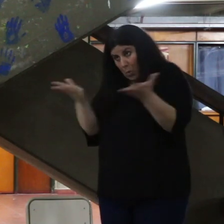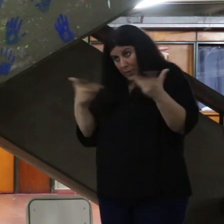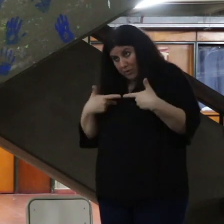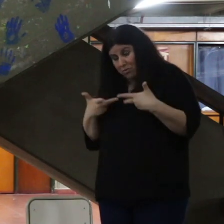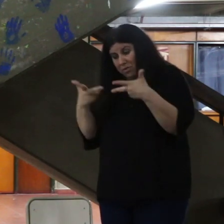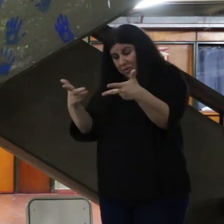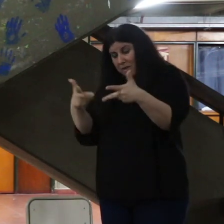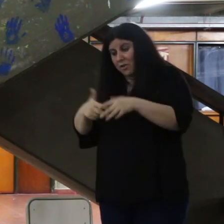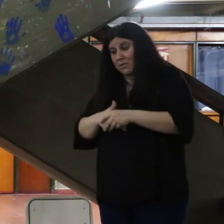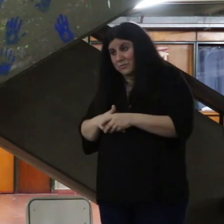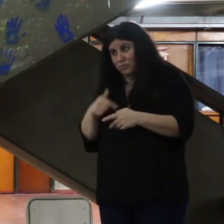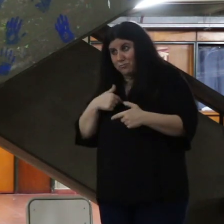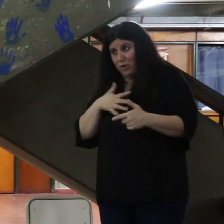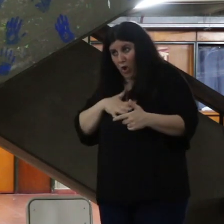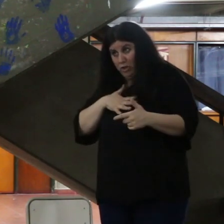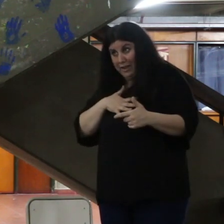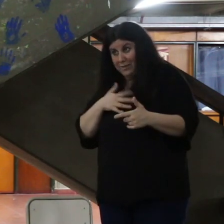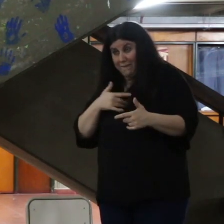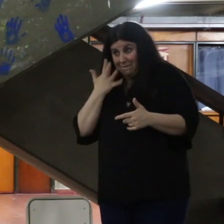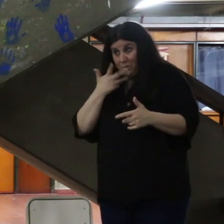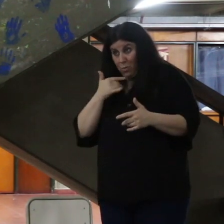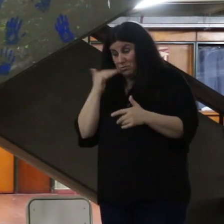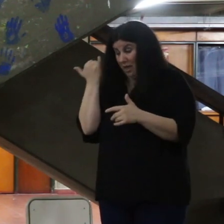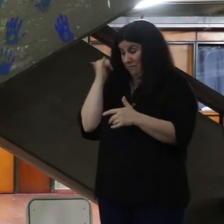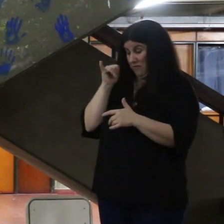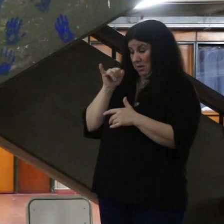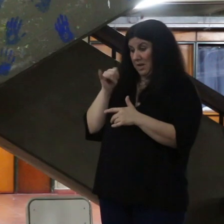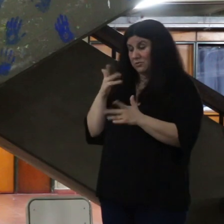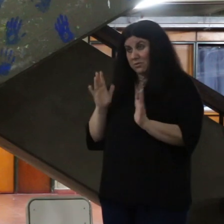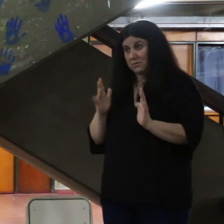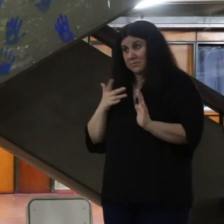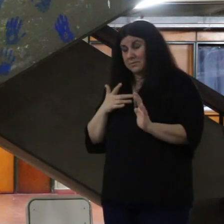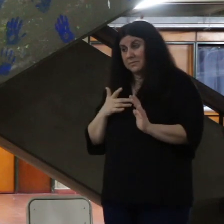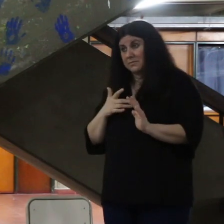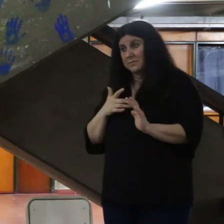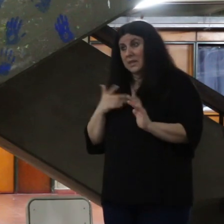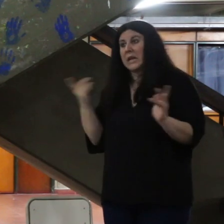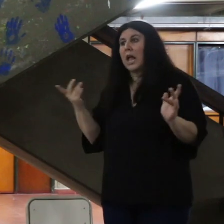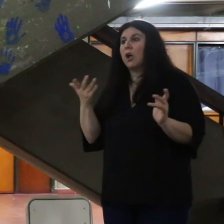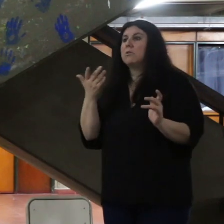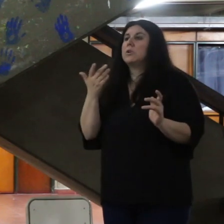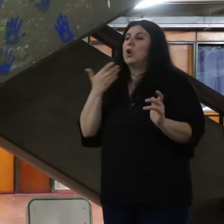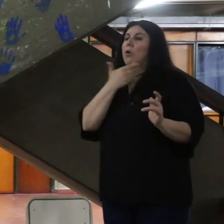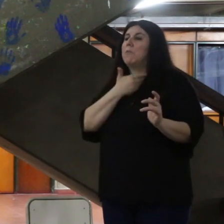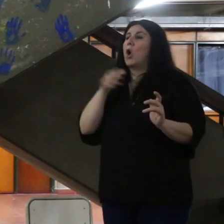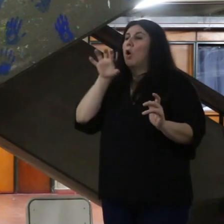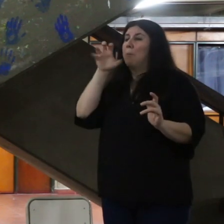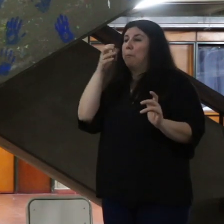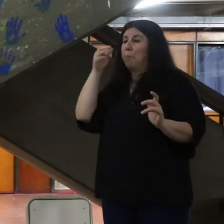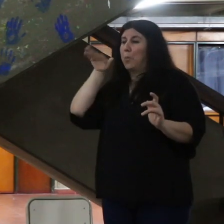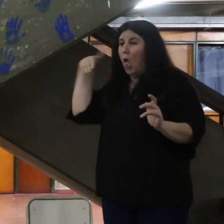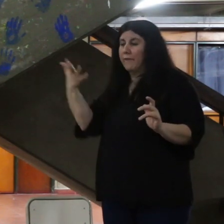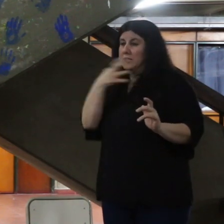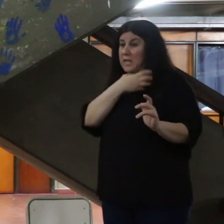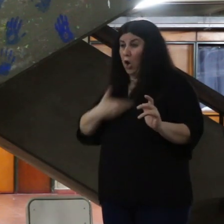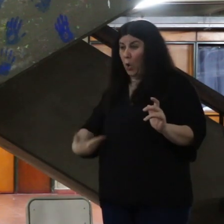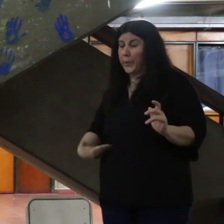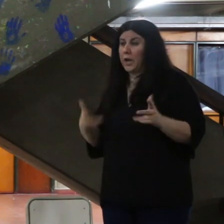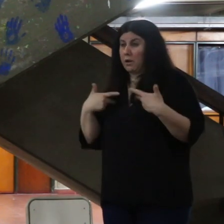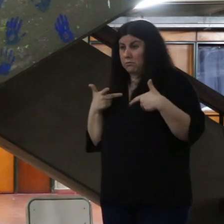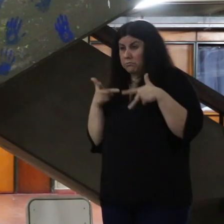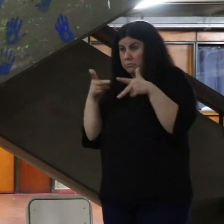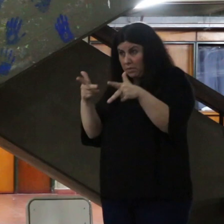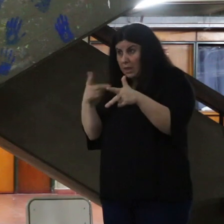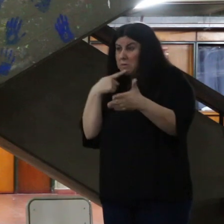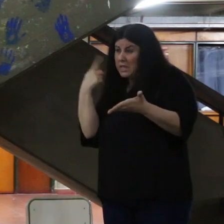públicamente, y me alegra que quede grabado, me alegra profundamente que el gobernador de la provincia de Buenos Aires haya tomado